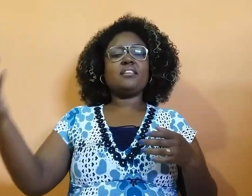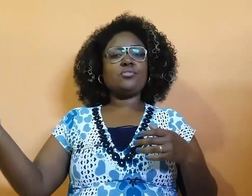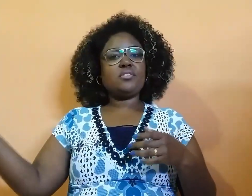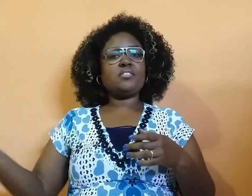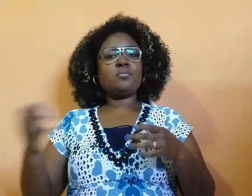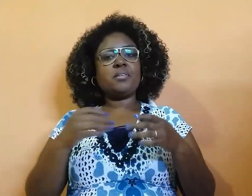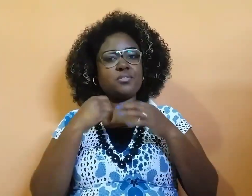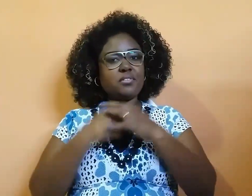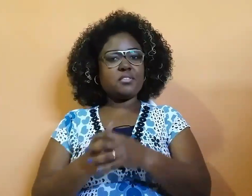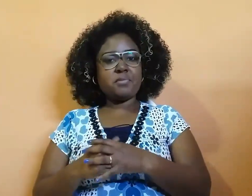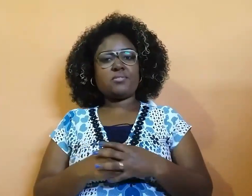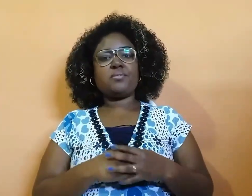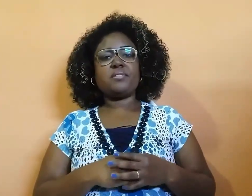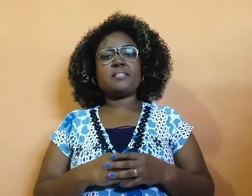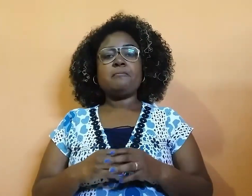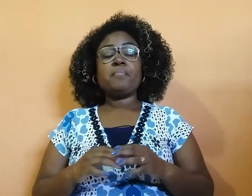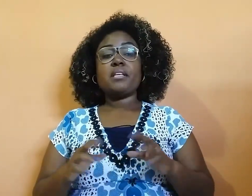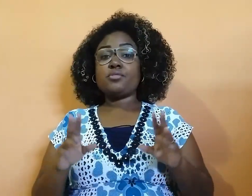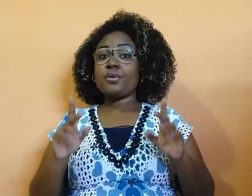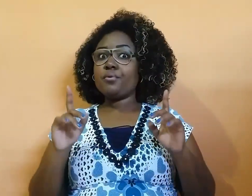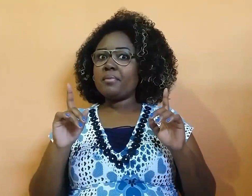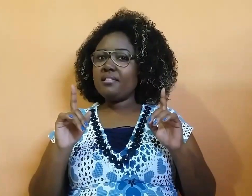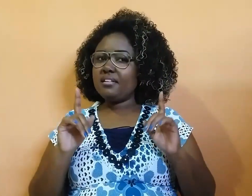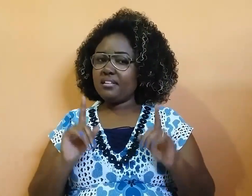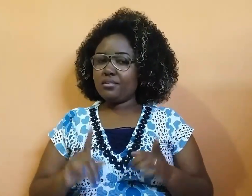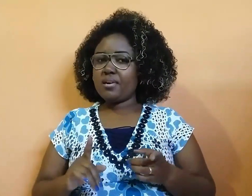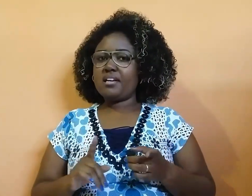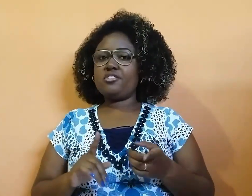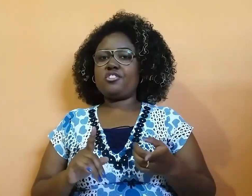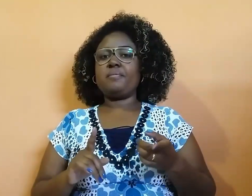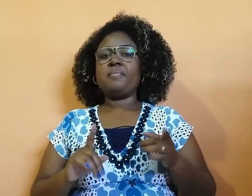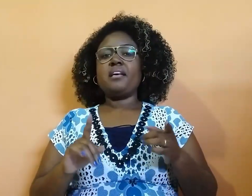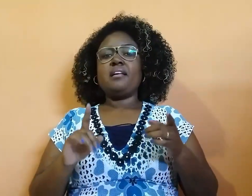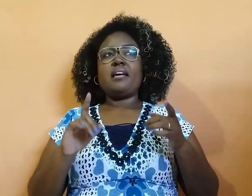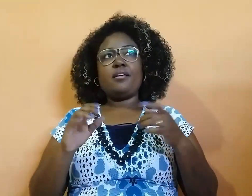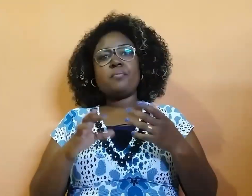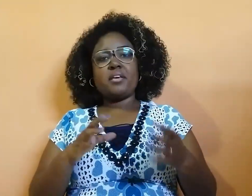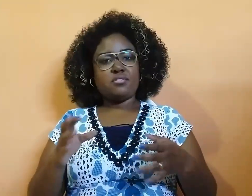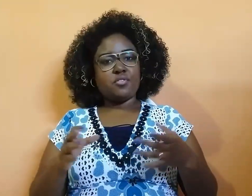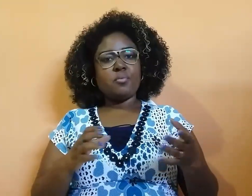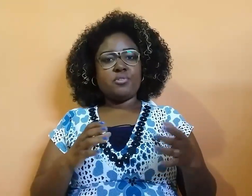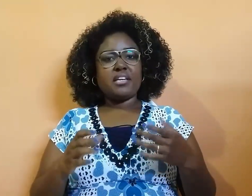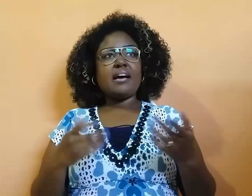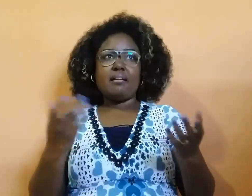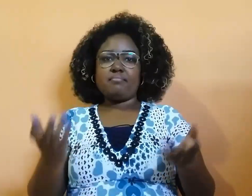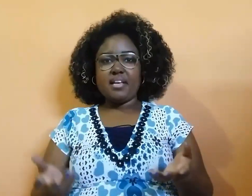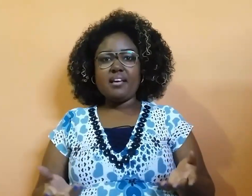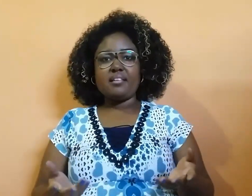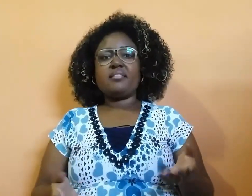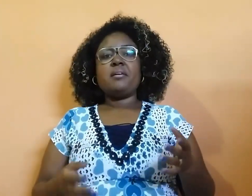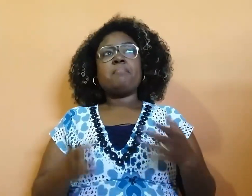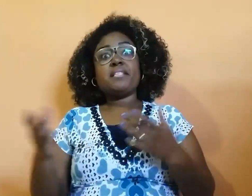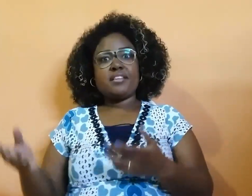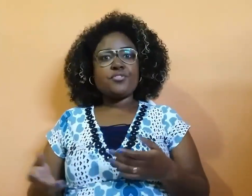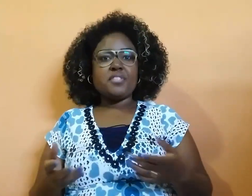traduzir isso para as outras pessoas isso é uma linguagem é um meio de se comunicar é mas é oficial